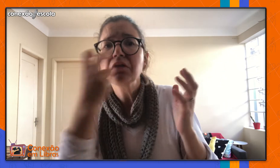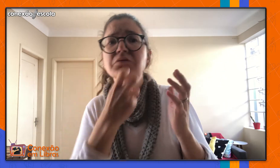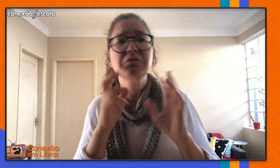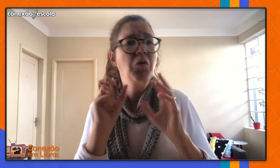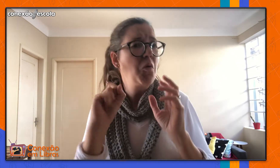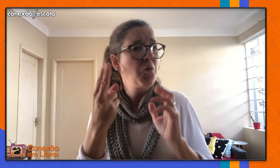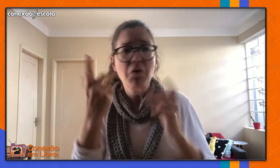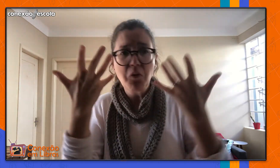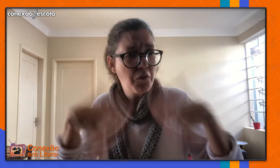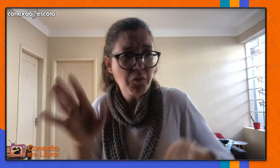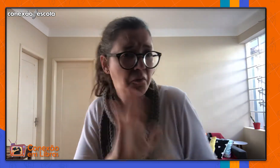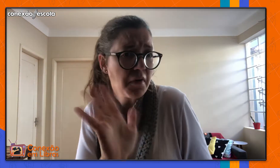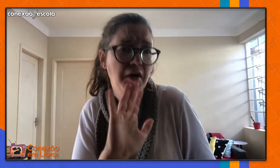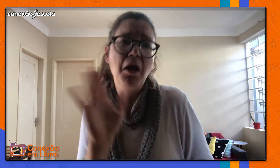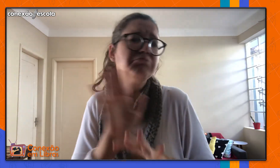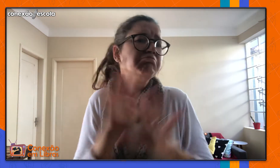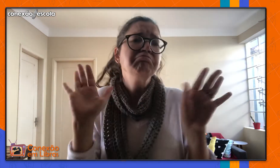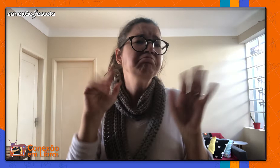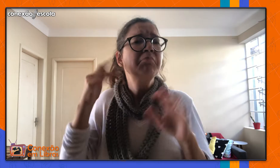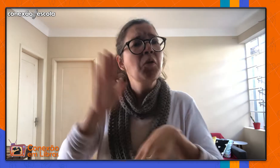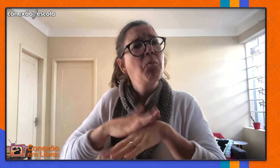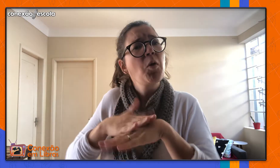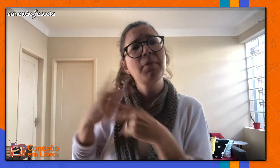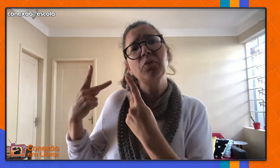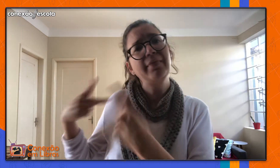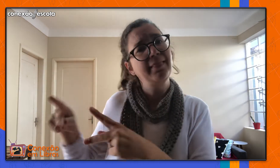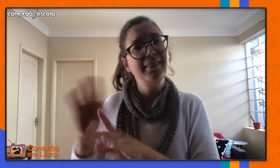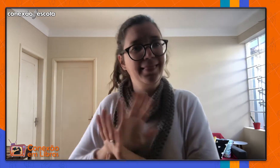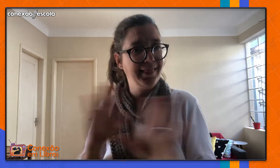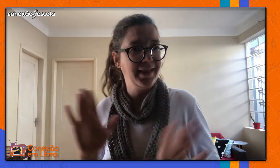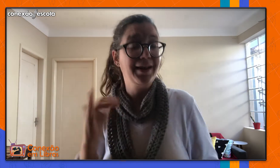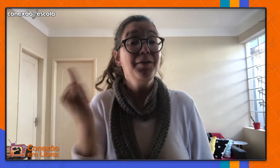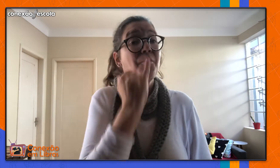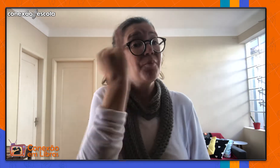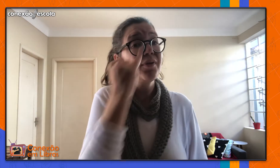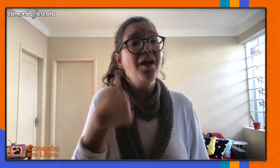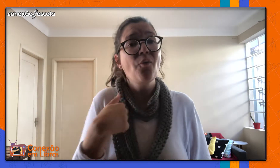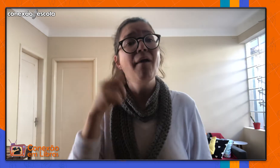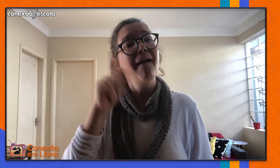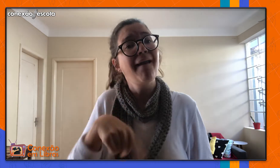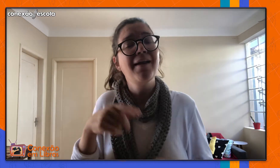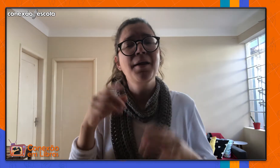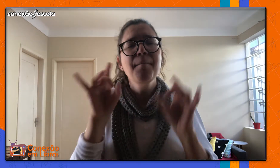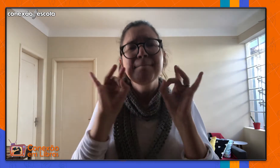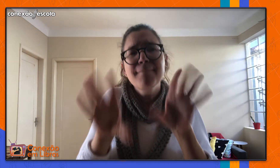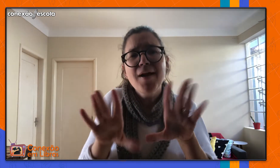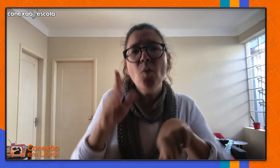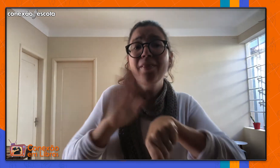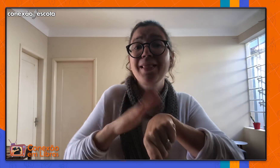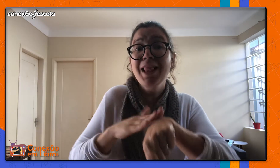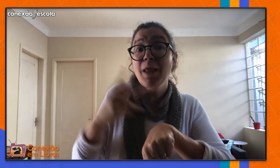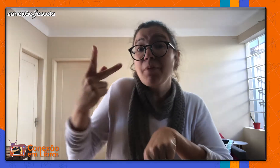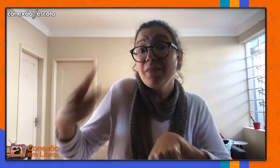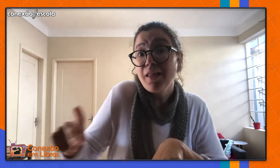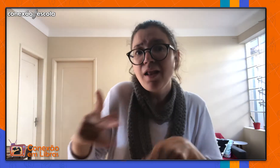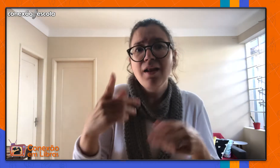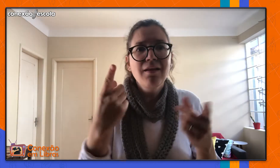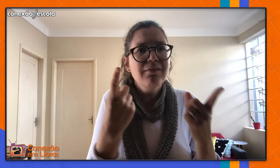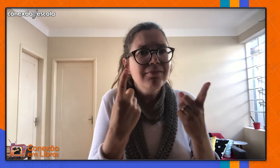seja por meio da fono também, que é algo que eu não obrigo, é algo que elas vão escolher, para a independência delas, o